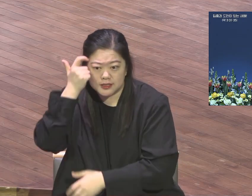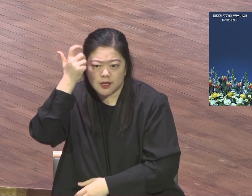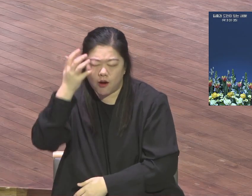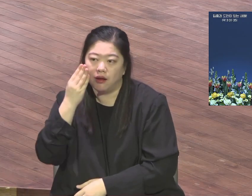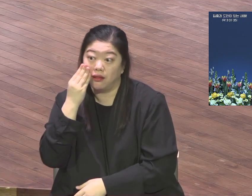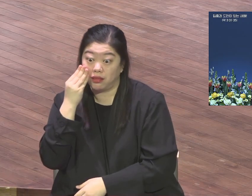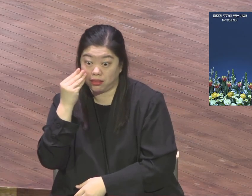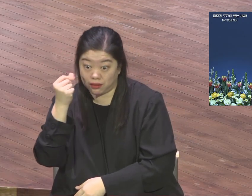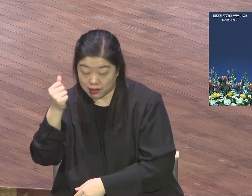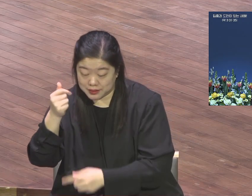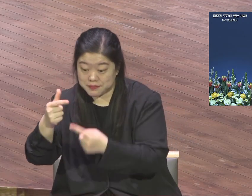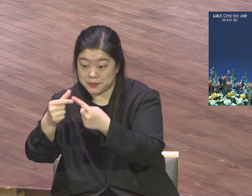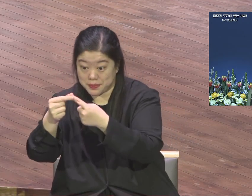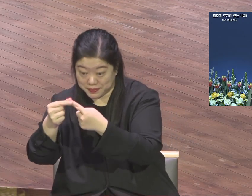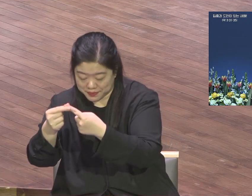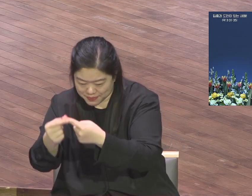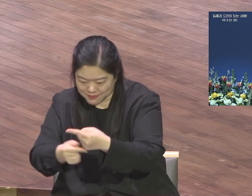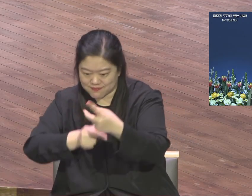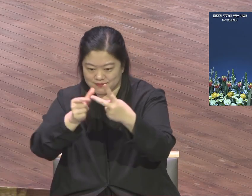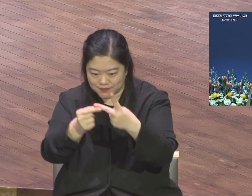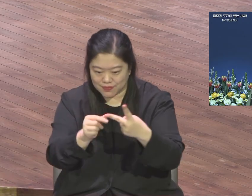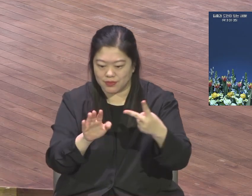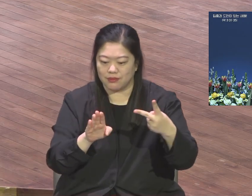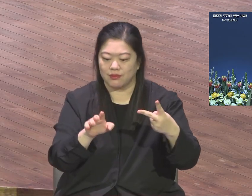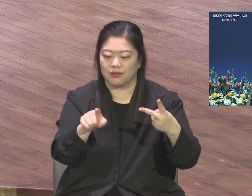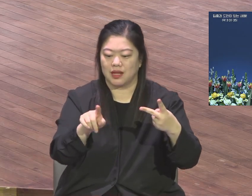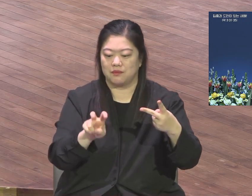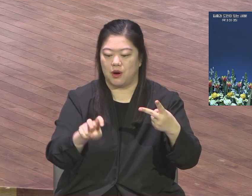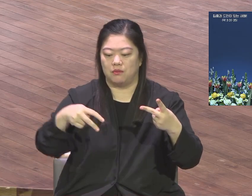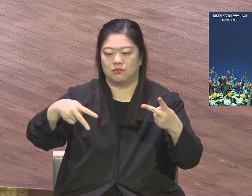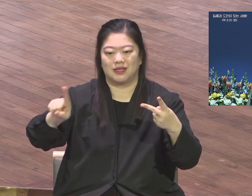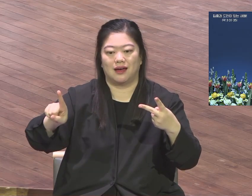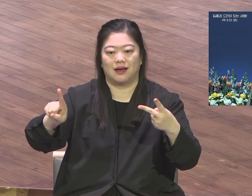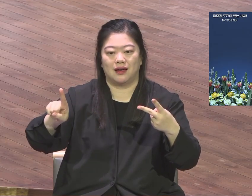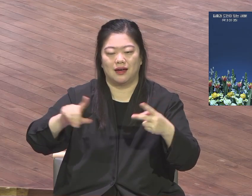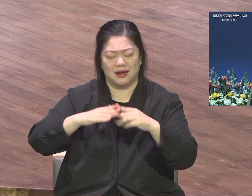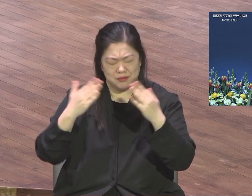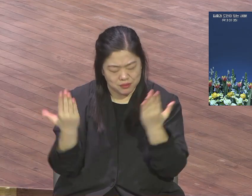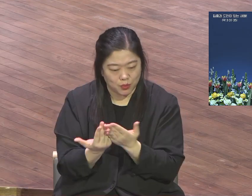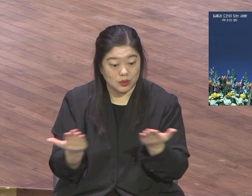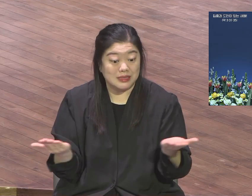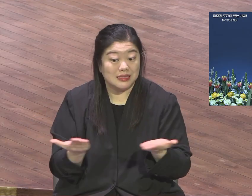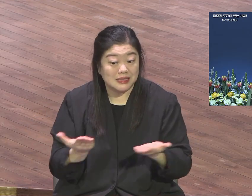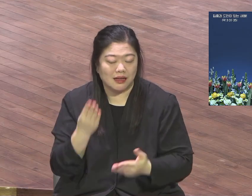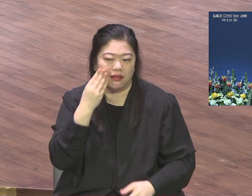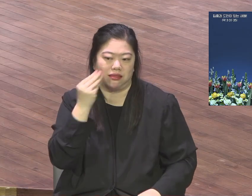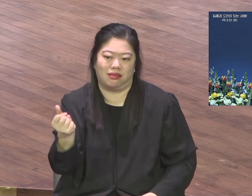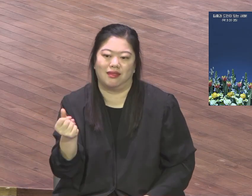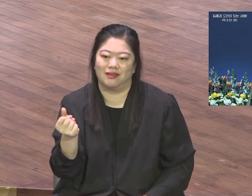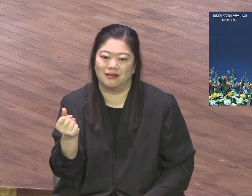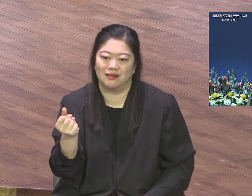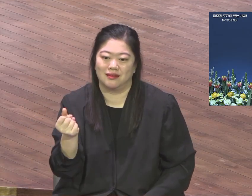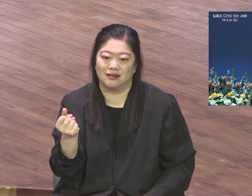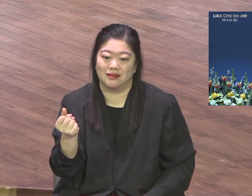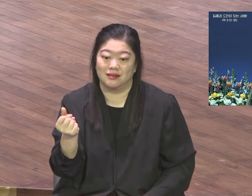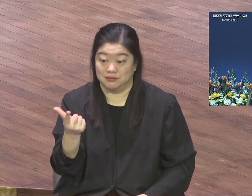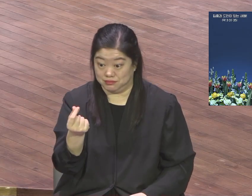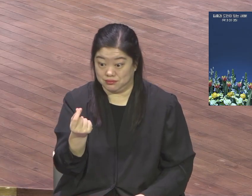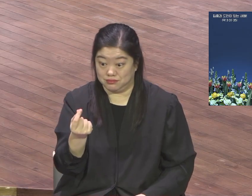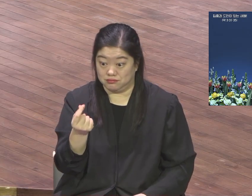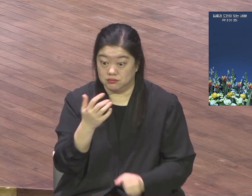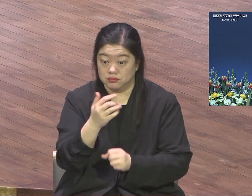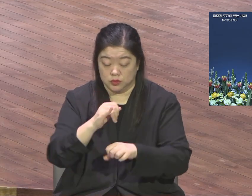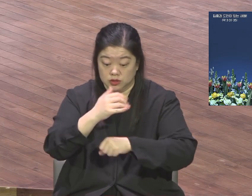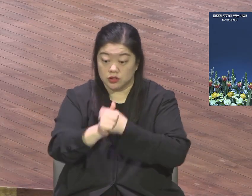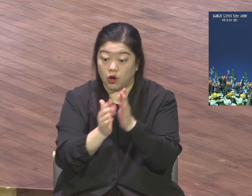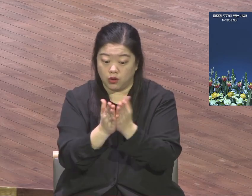다음에, 그 다음에 범사입니다. 범사. 모든 일이지요. 범사가 잘 때는 축복을 주시겠다는 약속이에요.